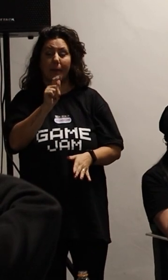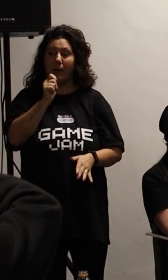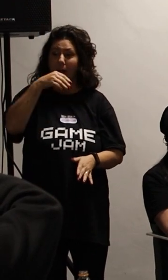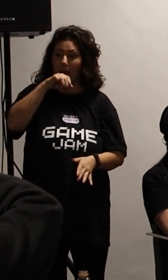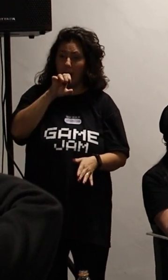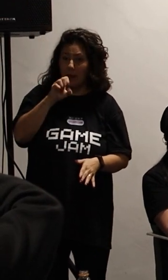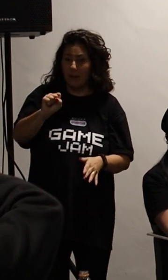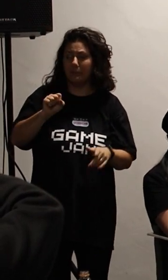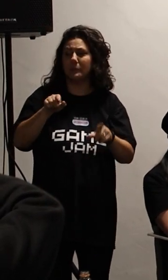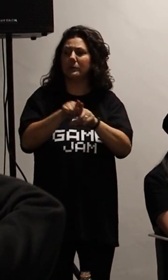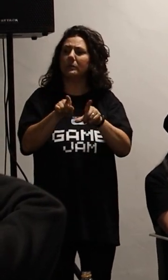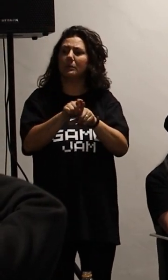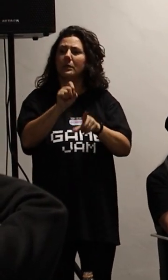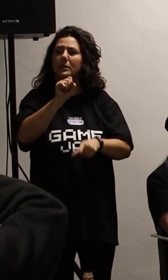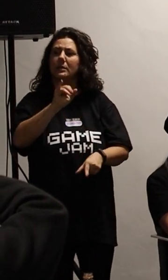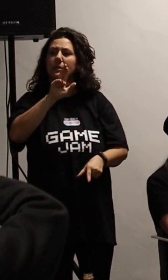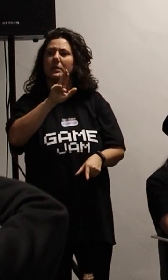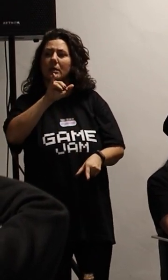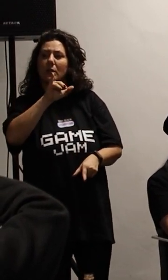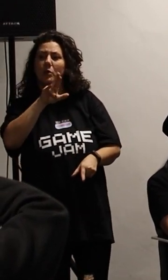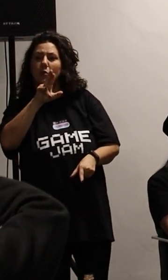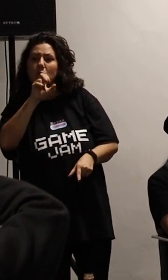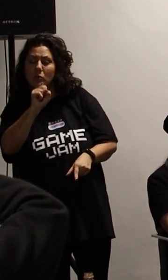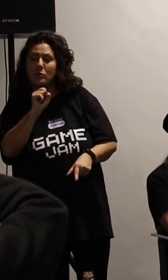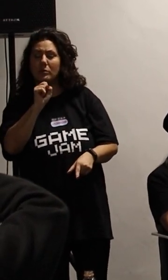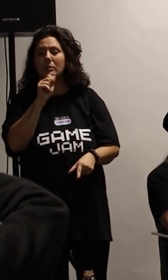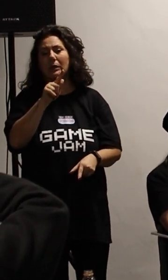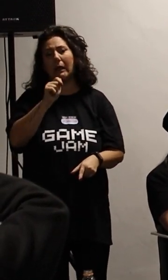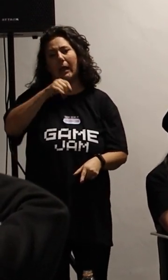Serious Games são jogos